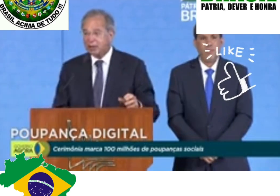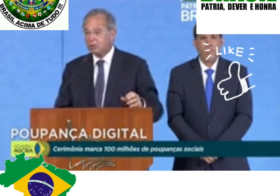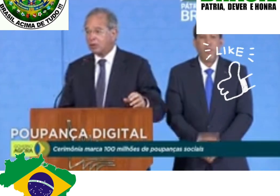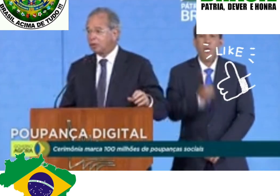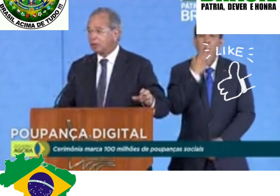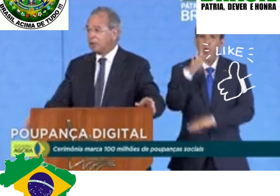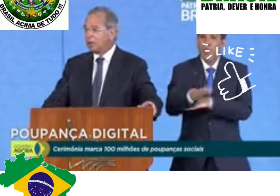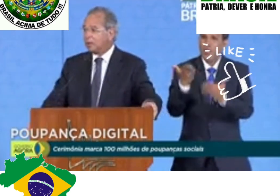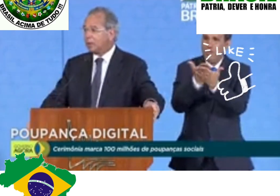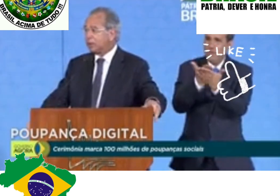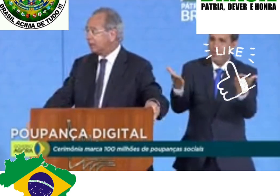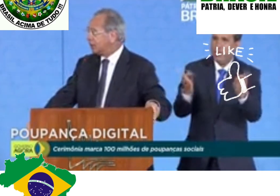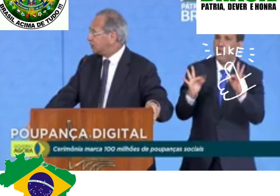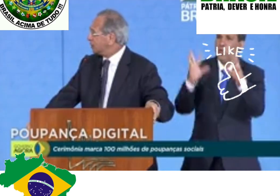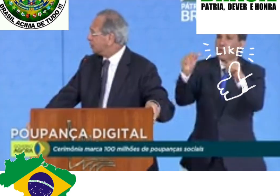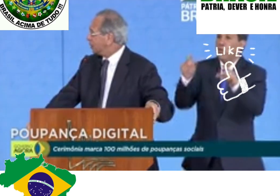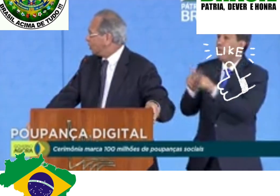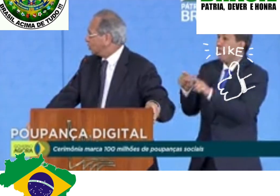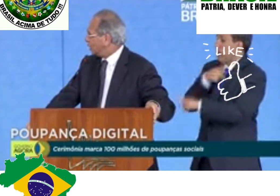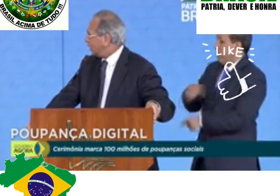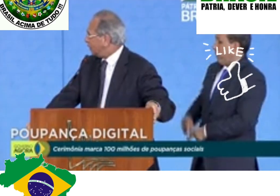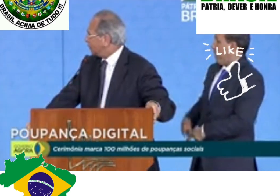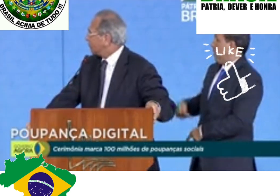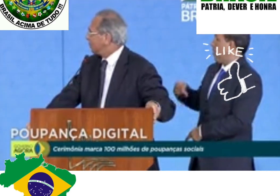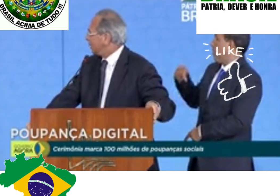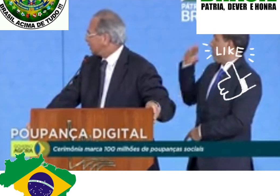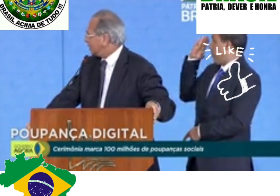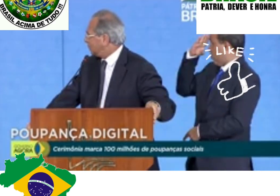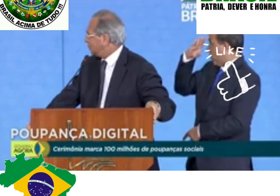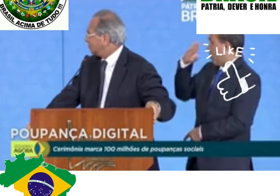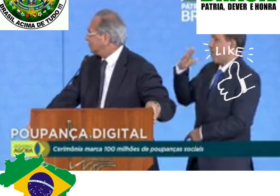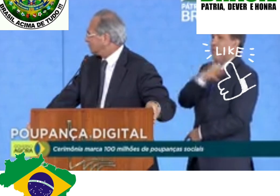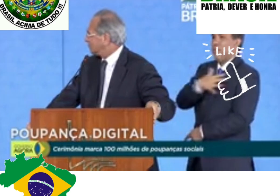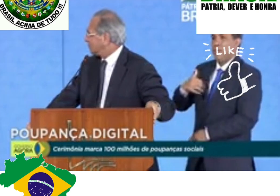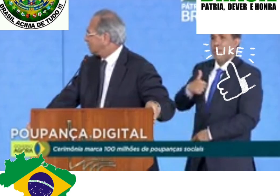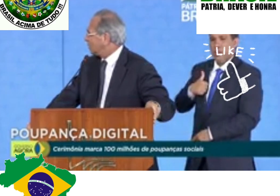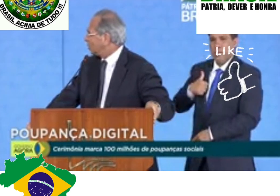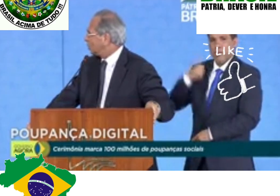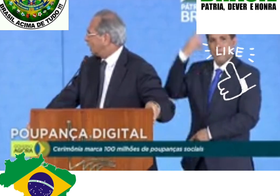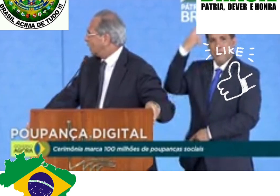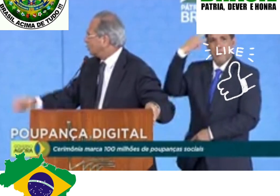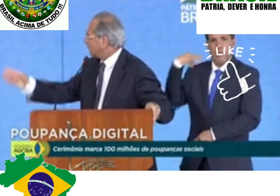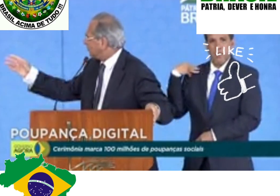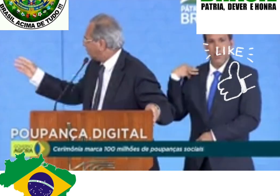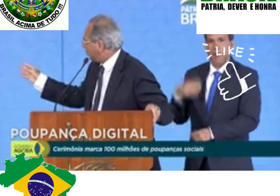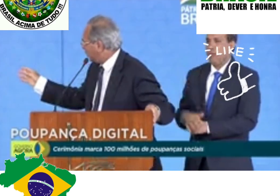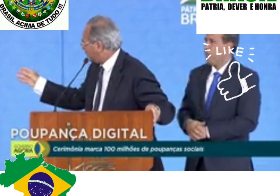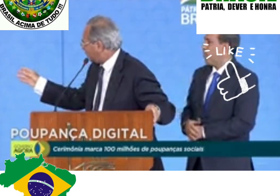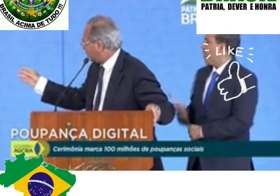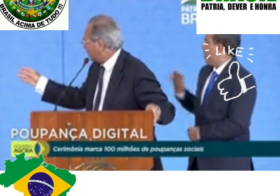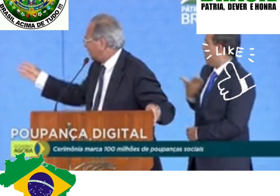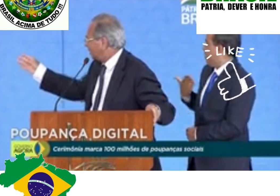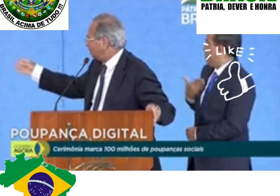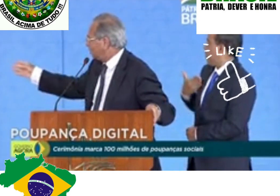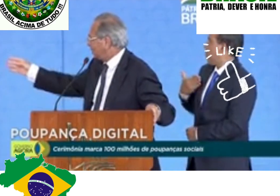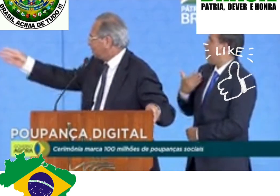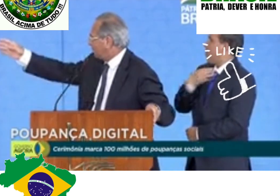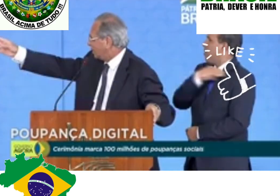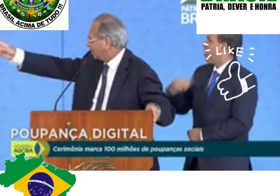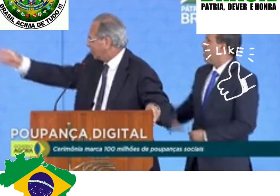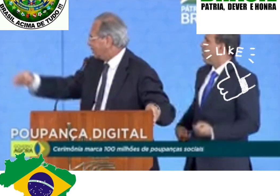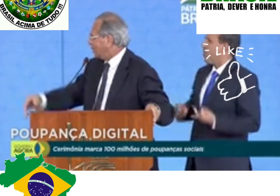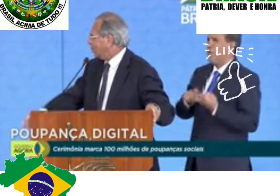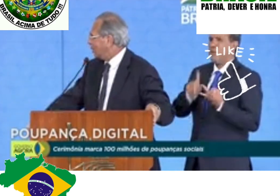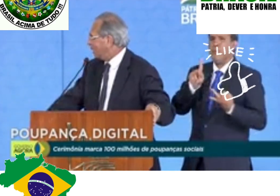Boa tarde a todos. Presidente Jair Bolsonaro, primeira-dama Michele Bolsonaro, meus amigos ministros,